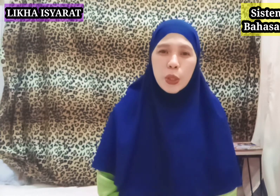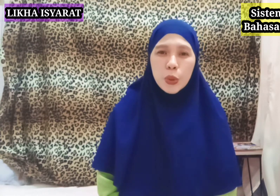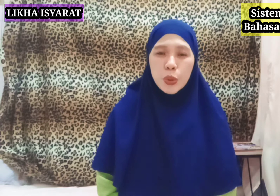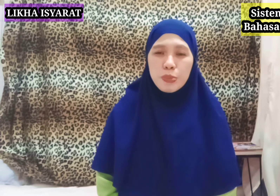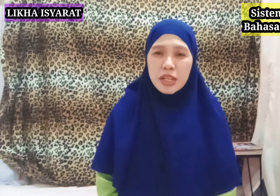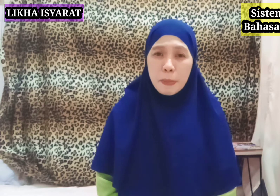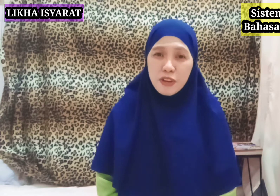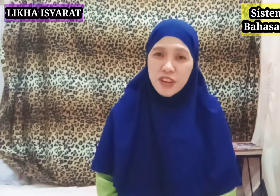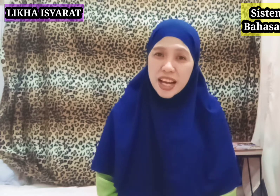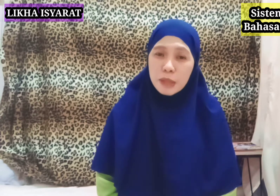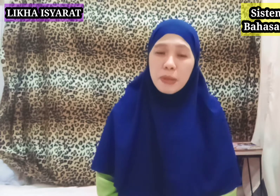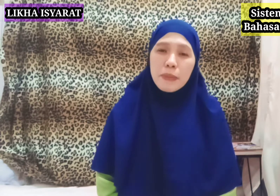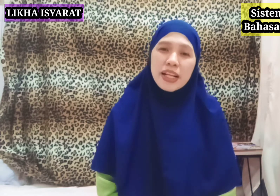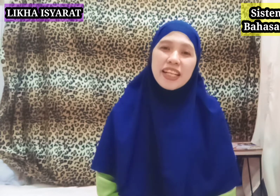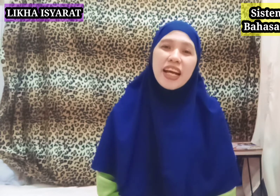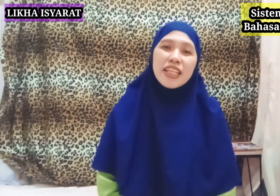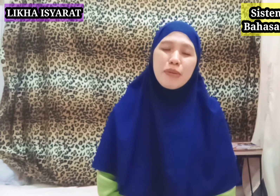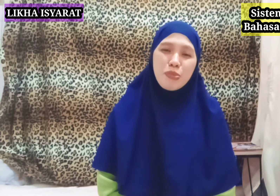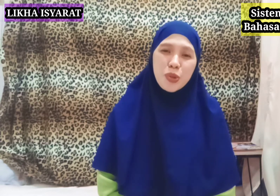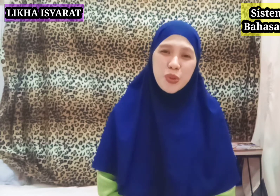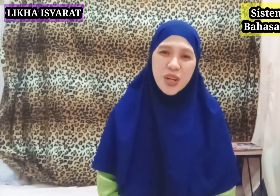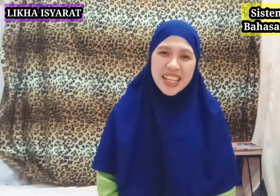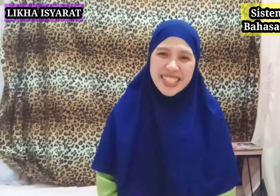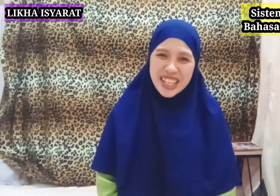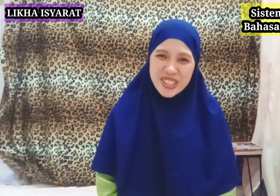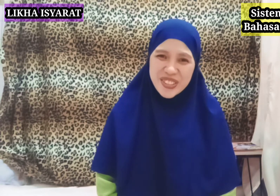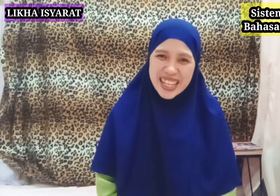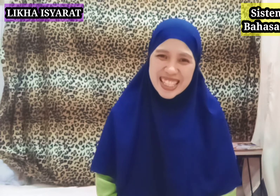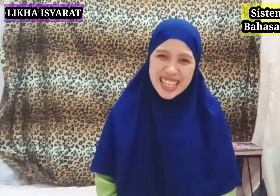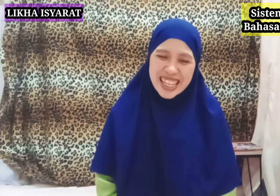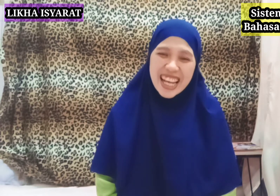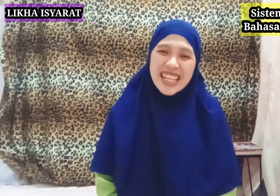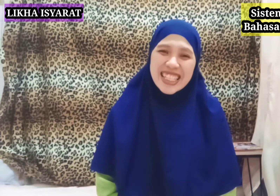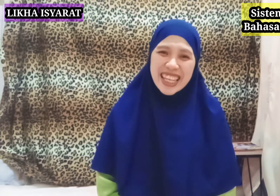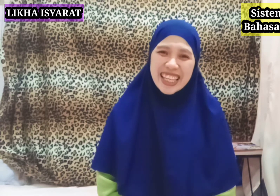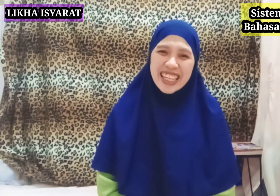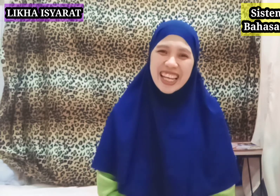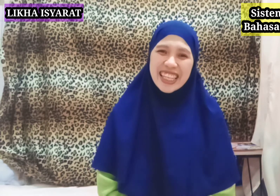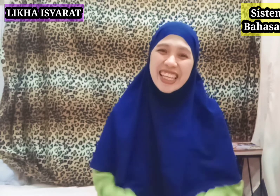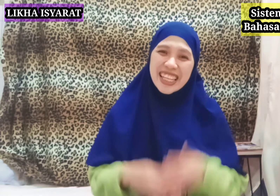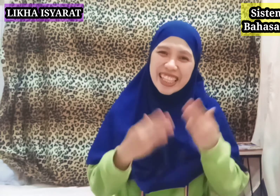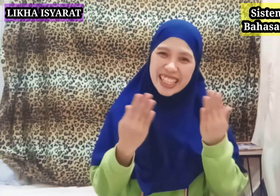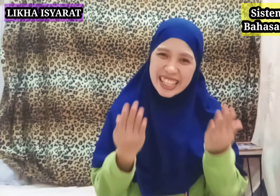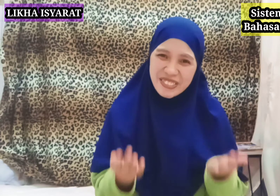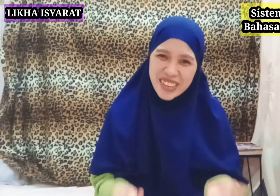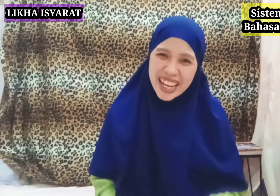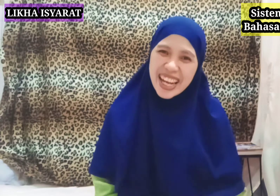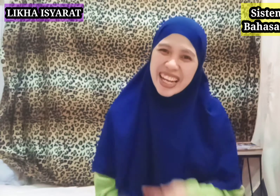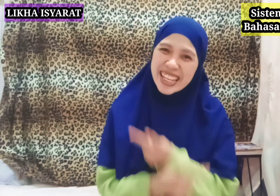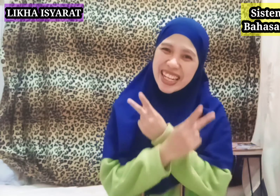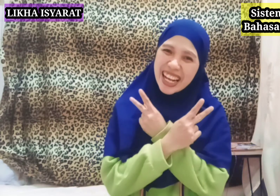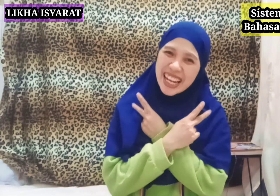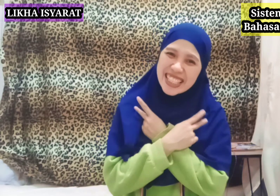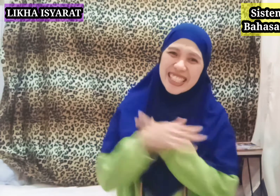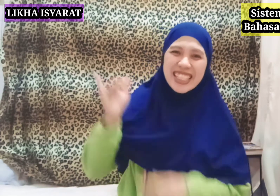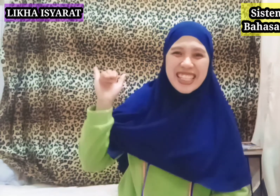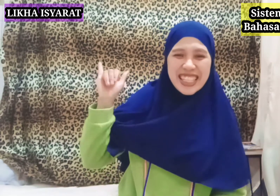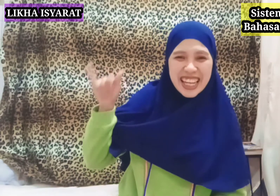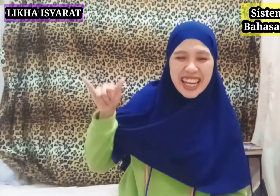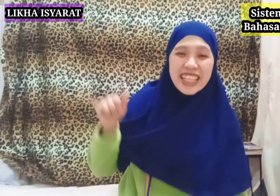tuh bermanfaat bagi mereka yang membutuhkan di luar sana, sekali lagi terima kasih ya.